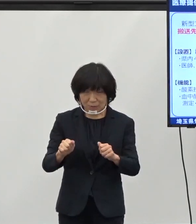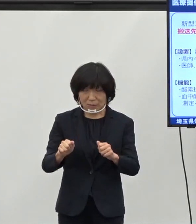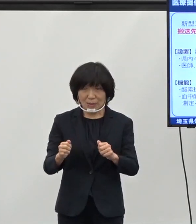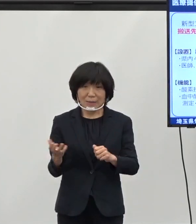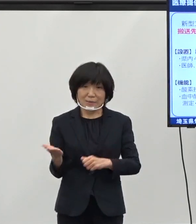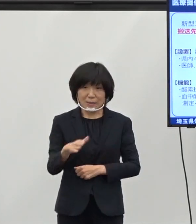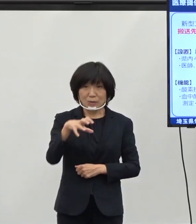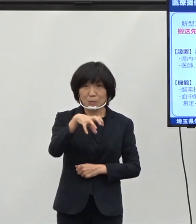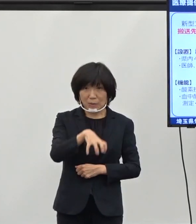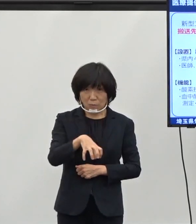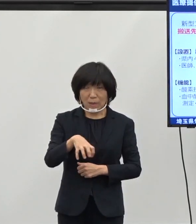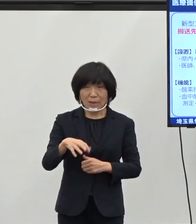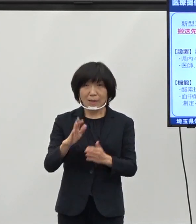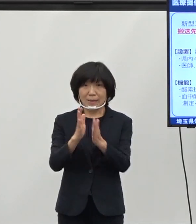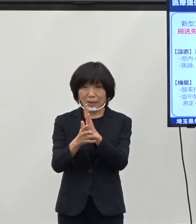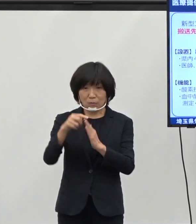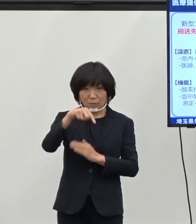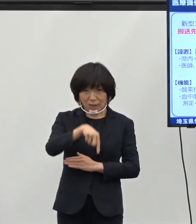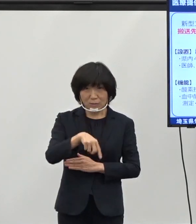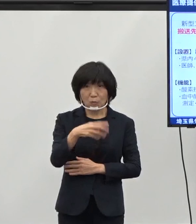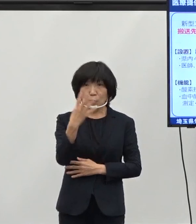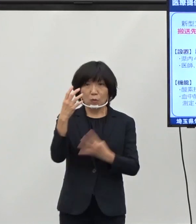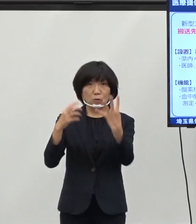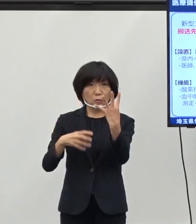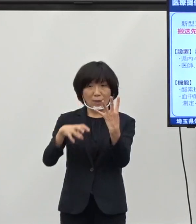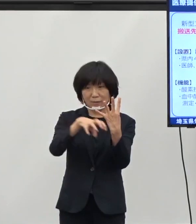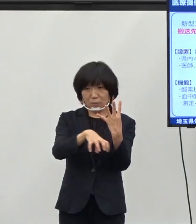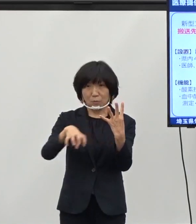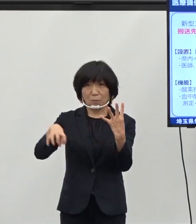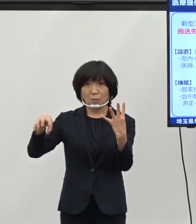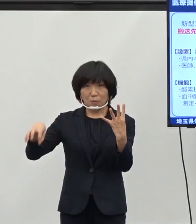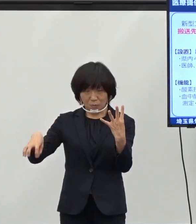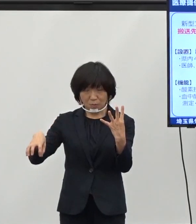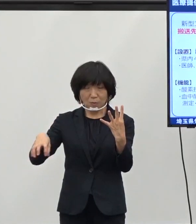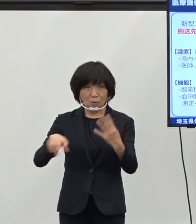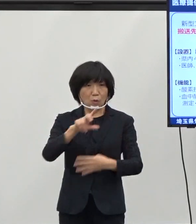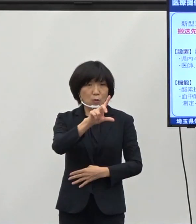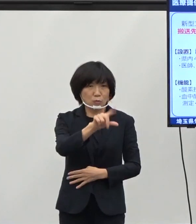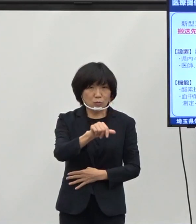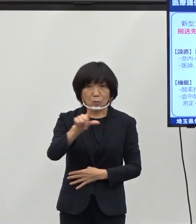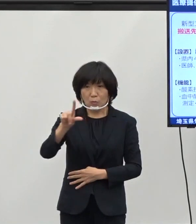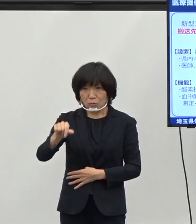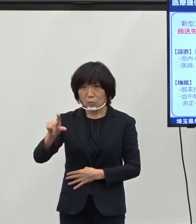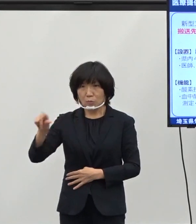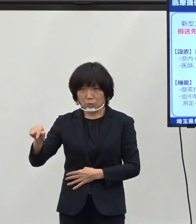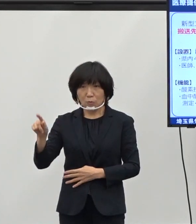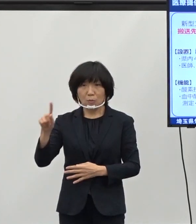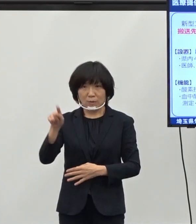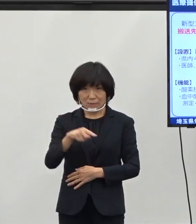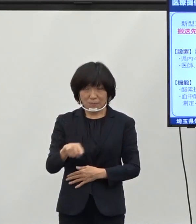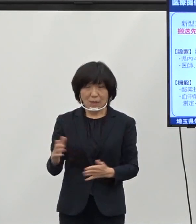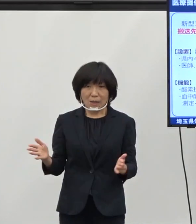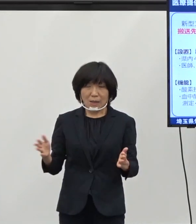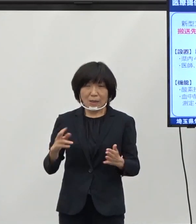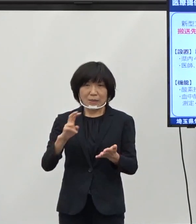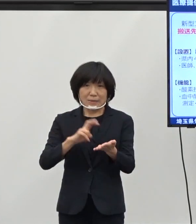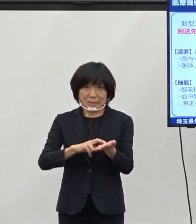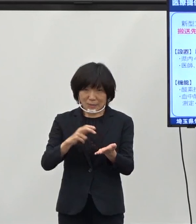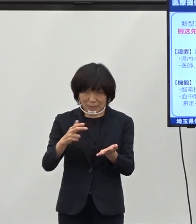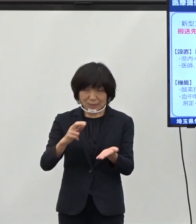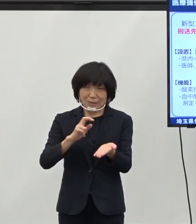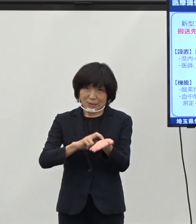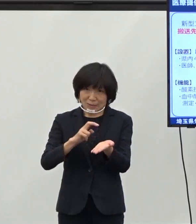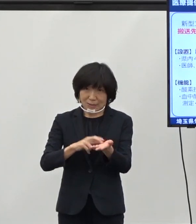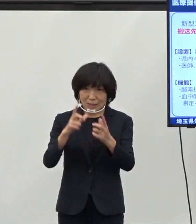設置箇所は県内に4箇所、それぞれ15名を予定しており、医師・看護師が常駐